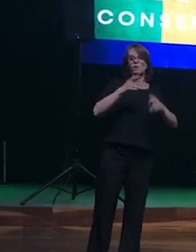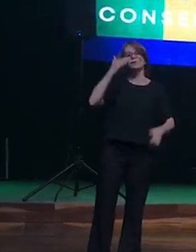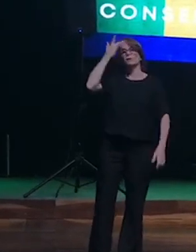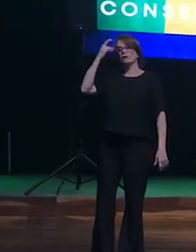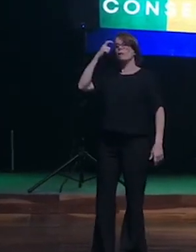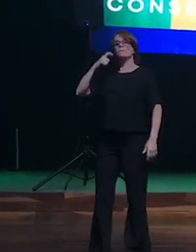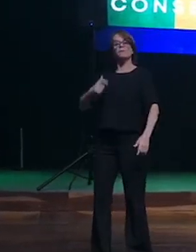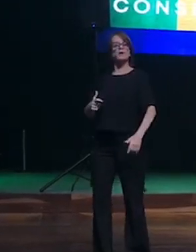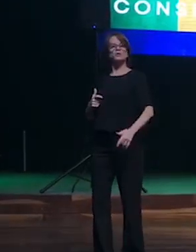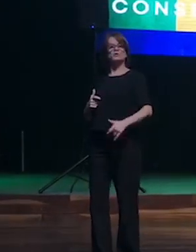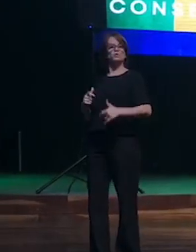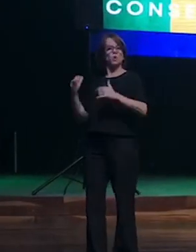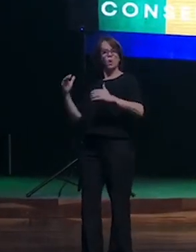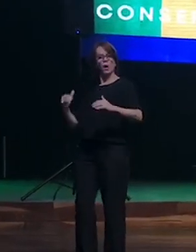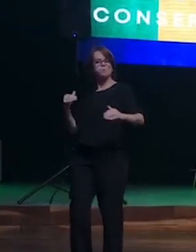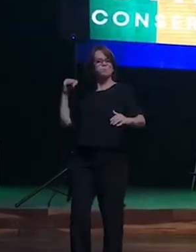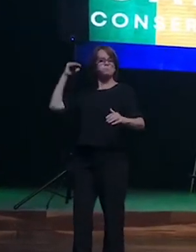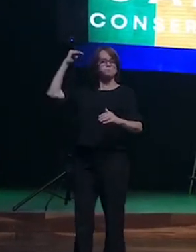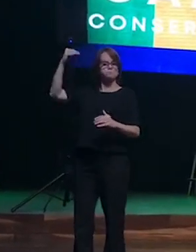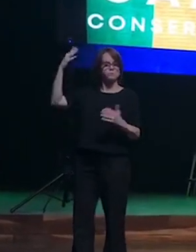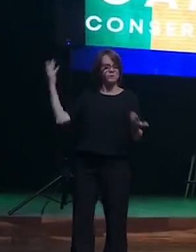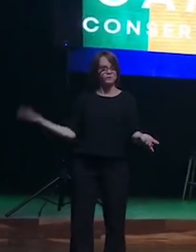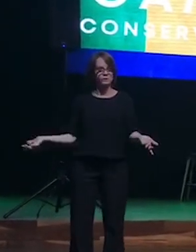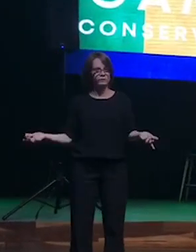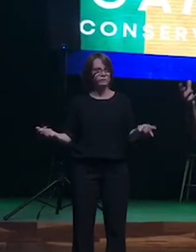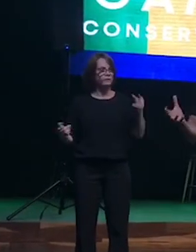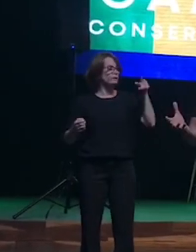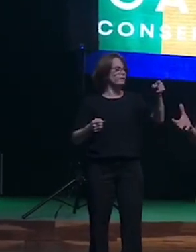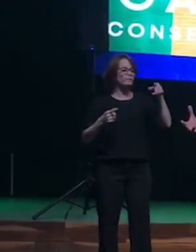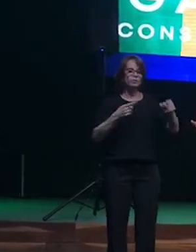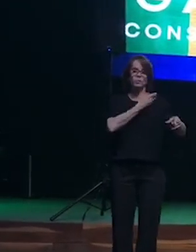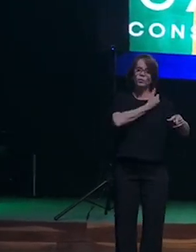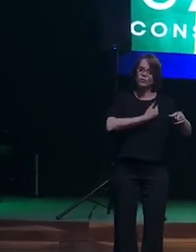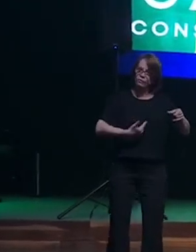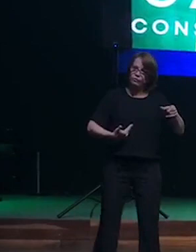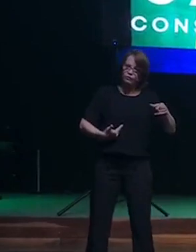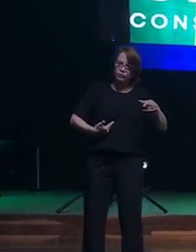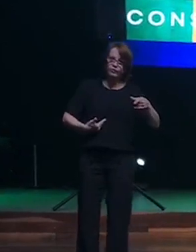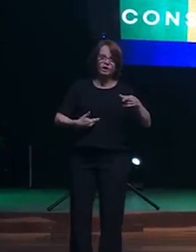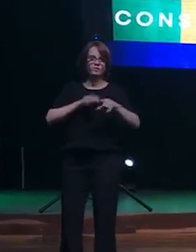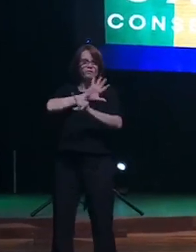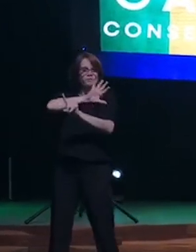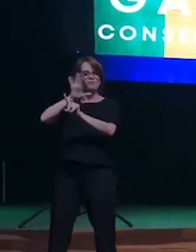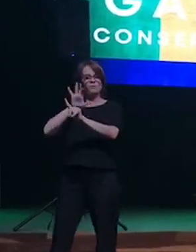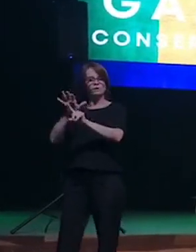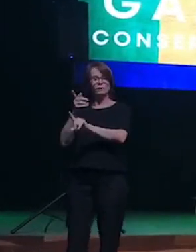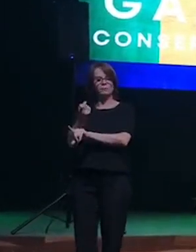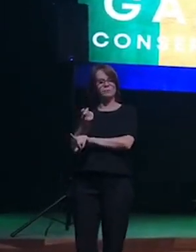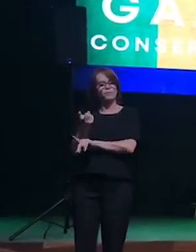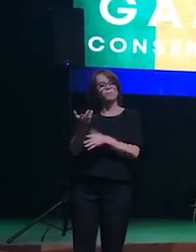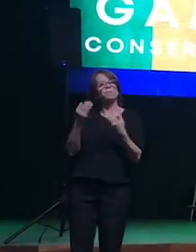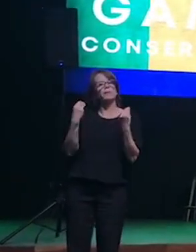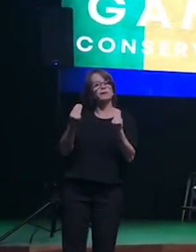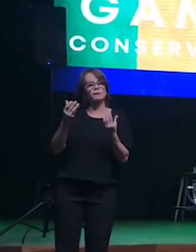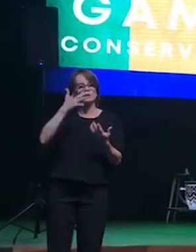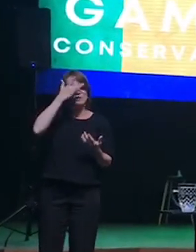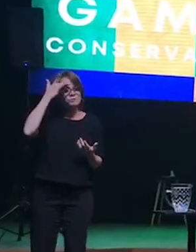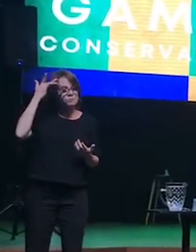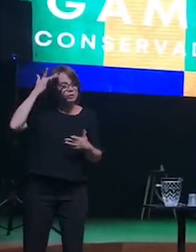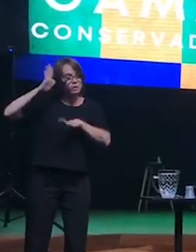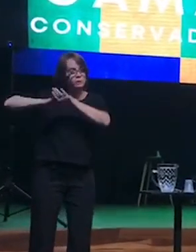O conservador acredita que o Estado tem que interferir pouco para que as pessoas possam, por meio da